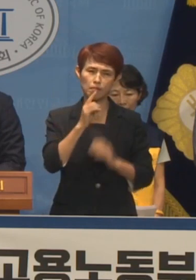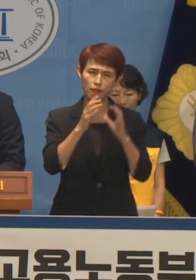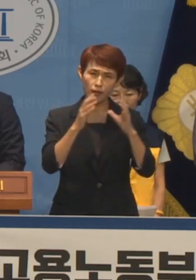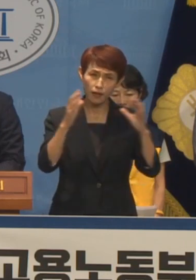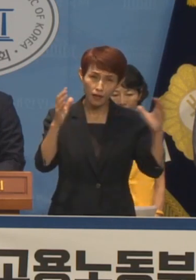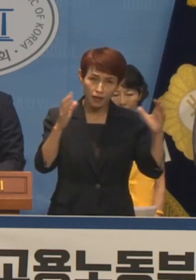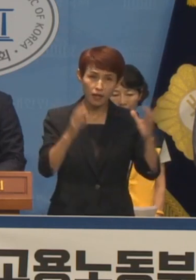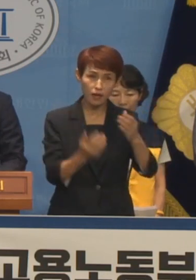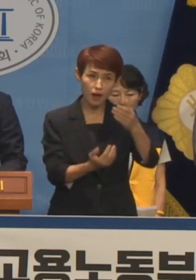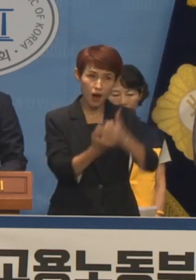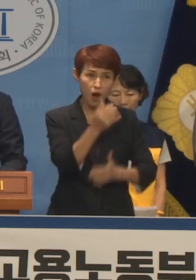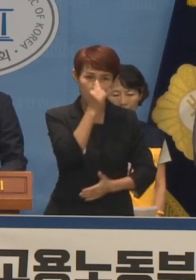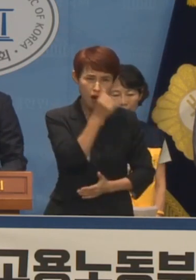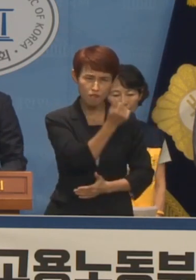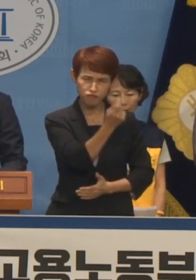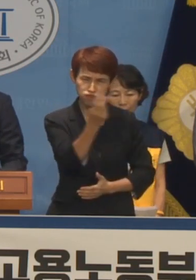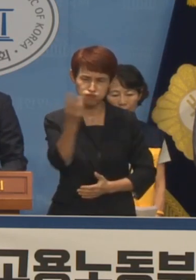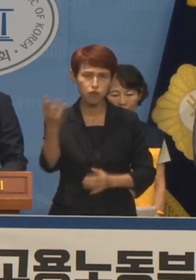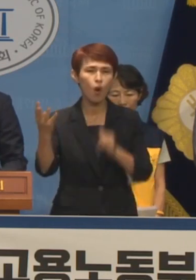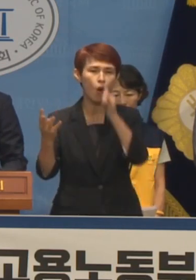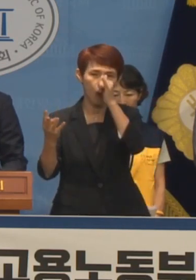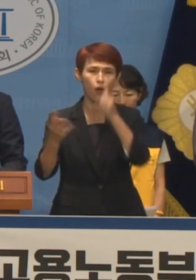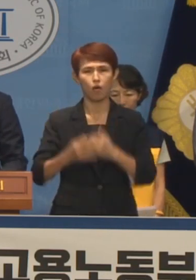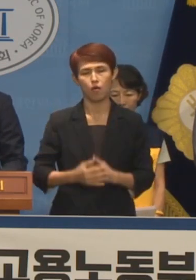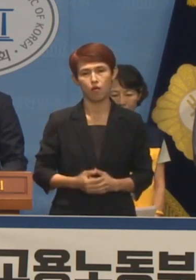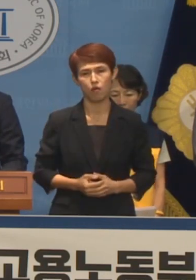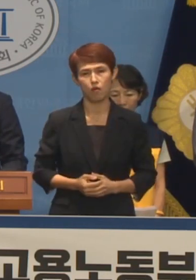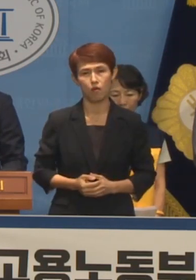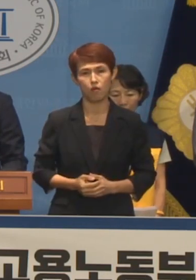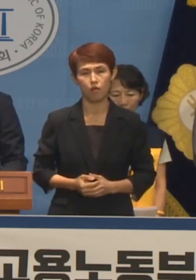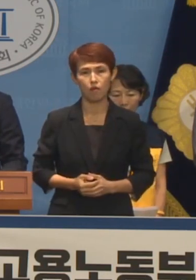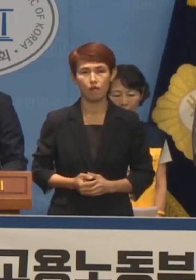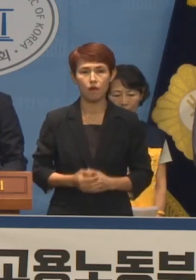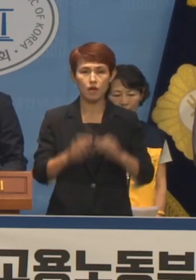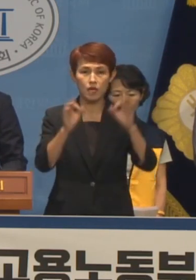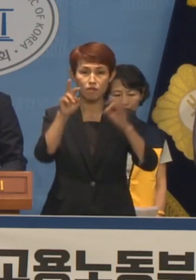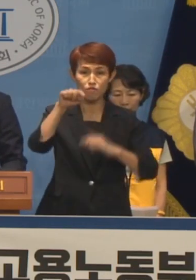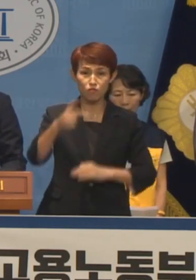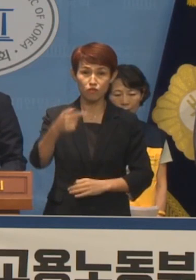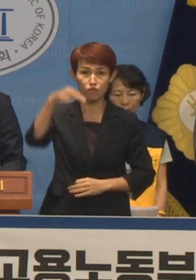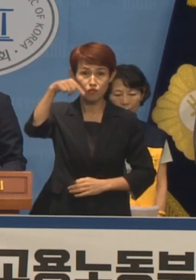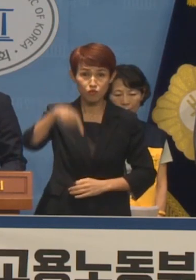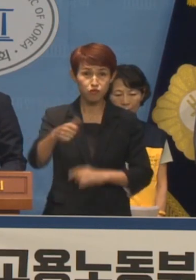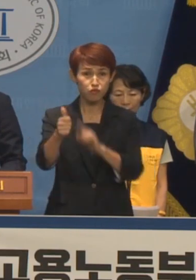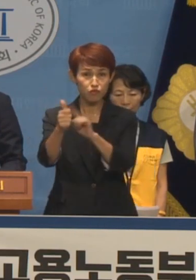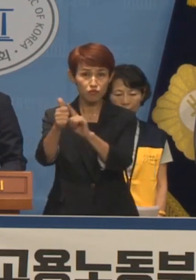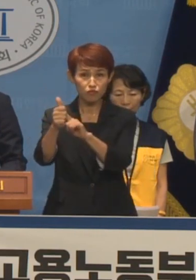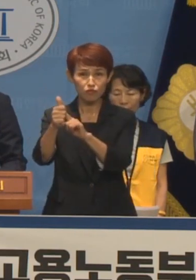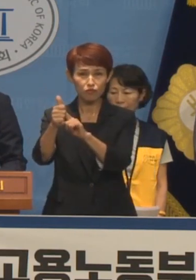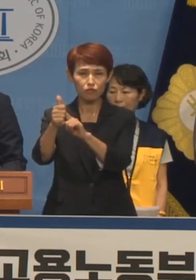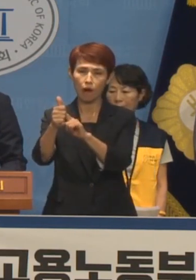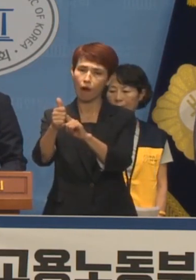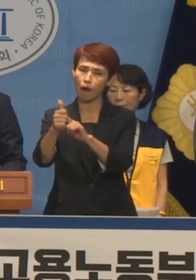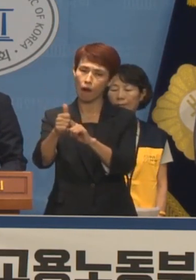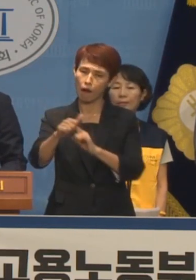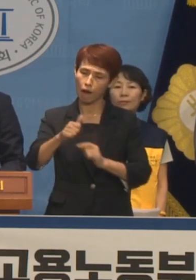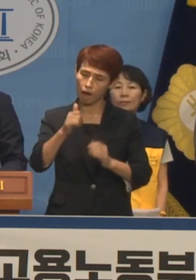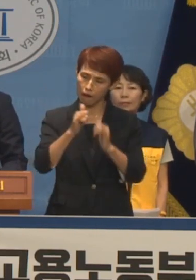확인됐습니다. 지금까지 여러 문제가 많은 국무위원 후보자들이 있었지만 김문수 후보자 같은 경우는